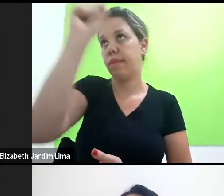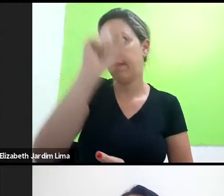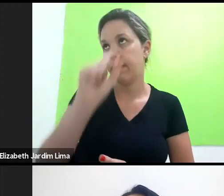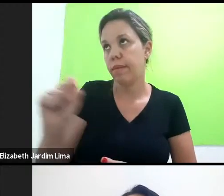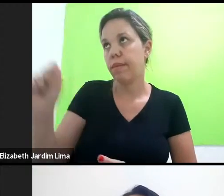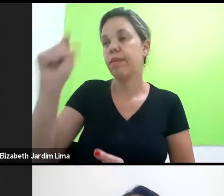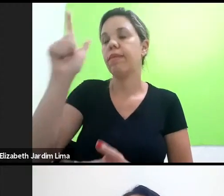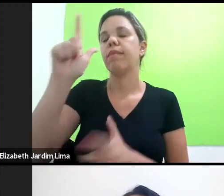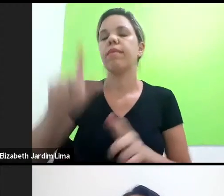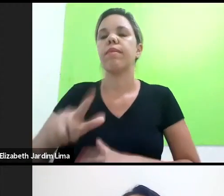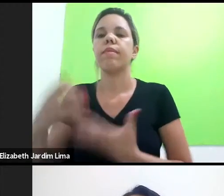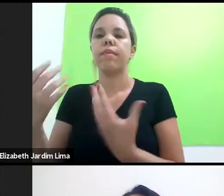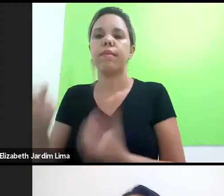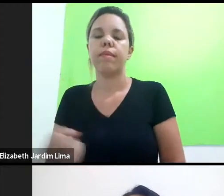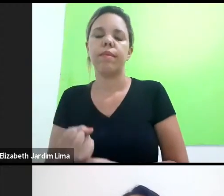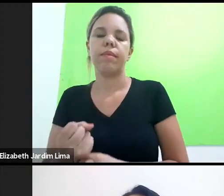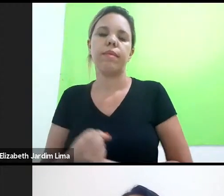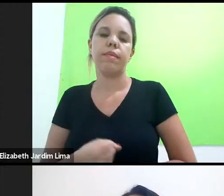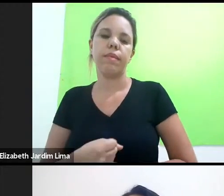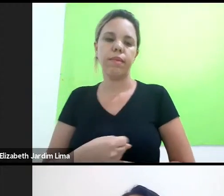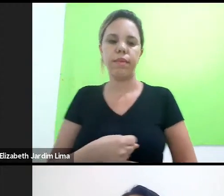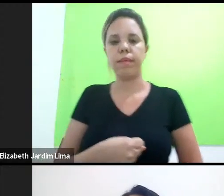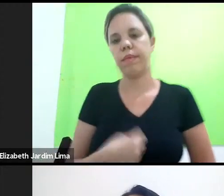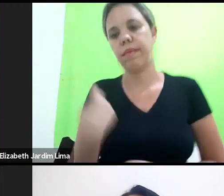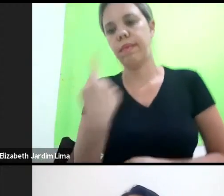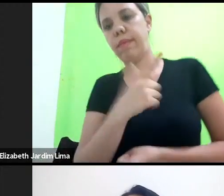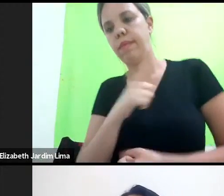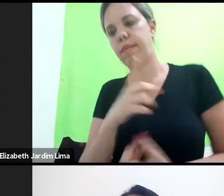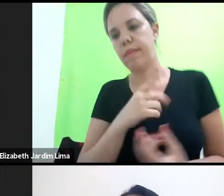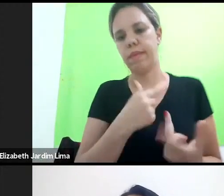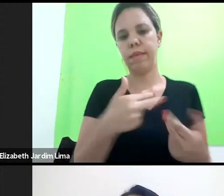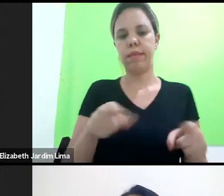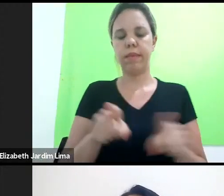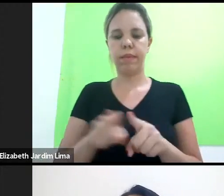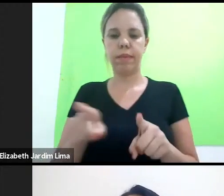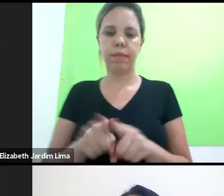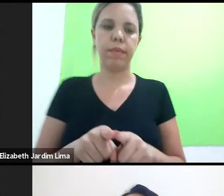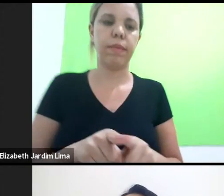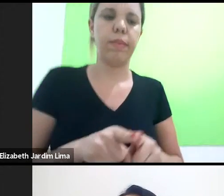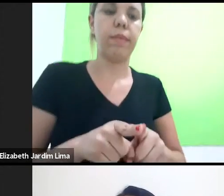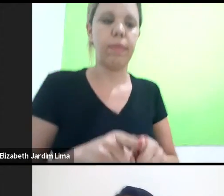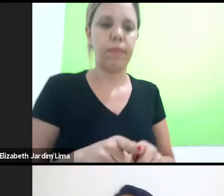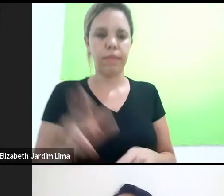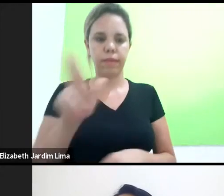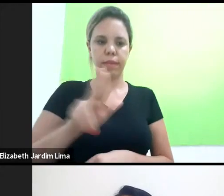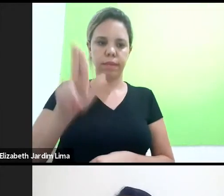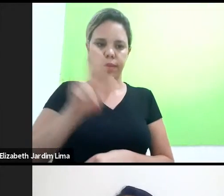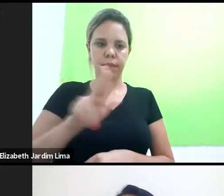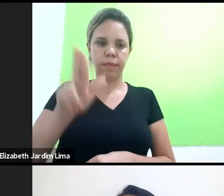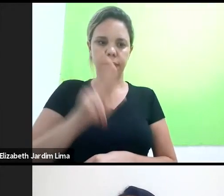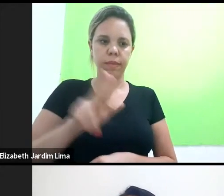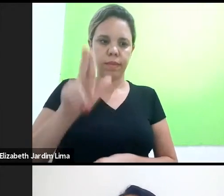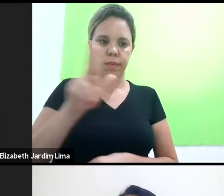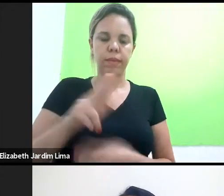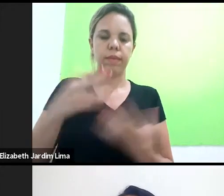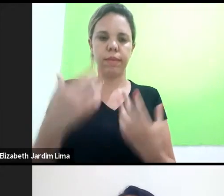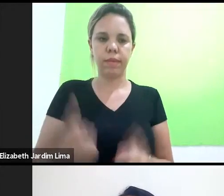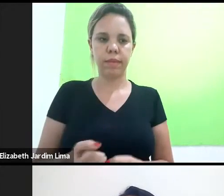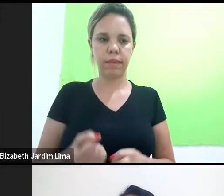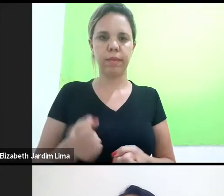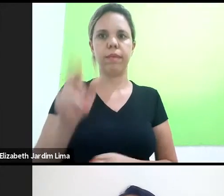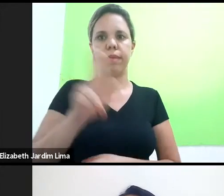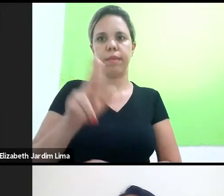depois de acolhida no espaço. A gente tem muitas questões, inclusive, de acolhida no espaço da universidade, a acolhida do espaço da universidade,